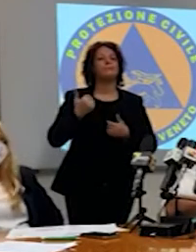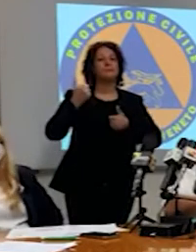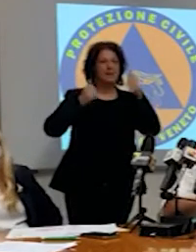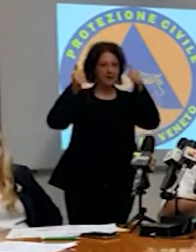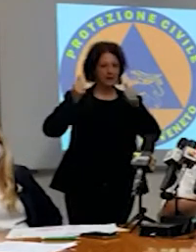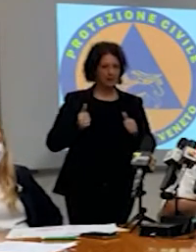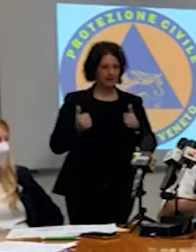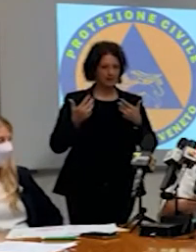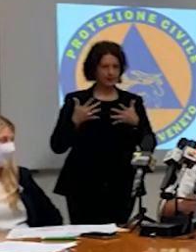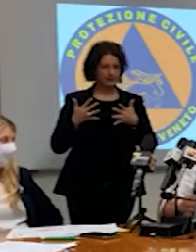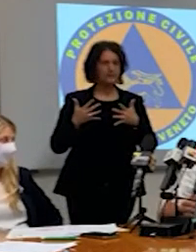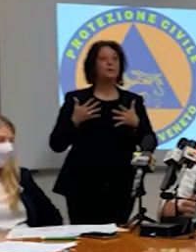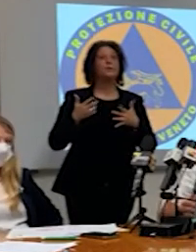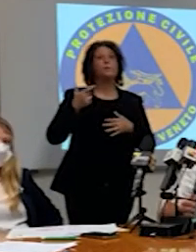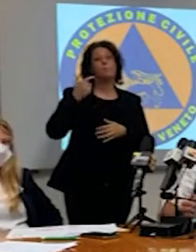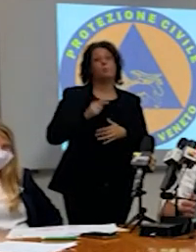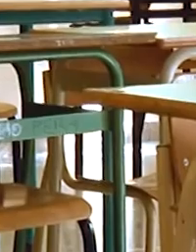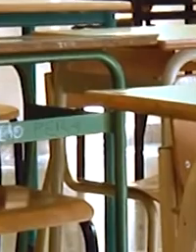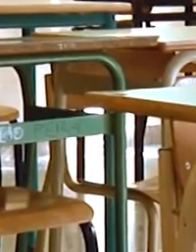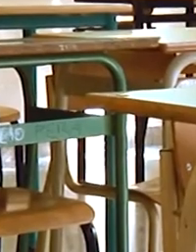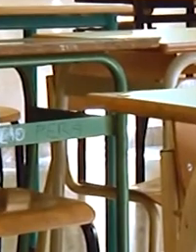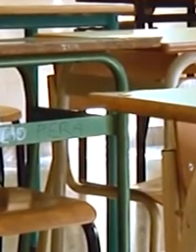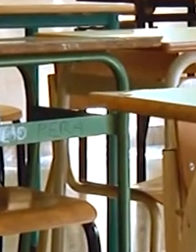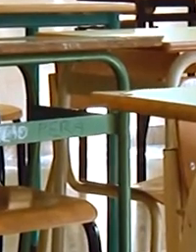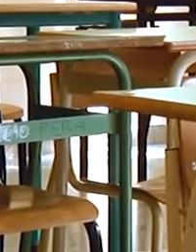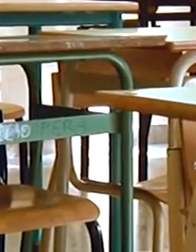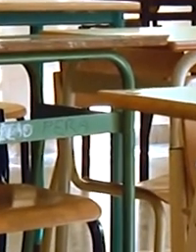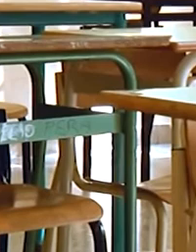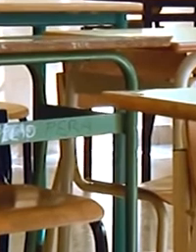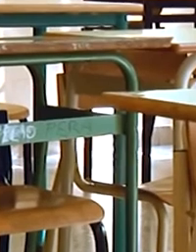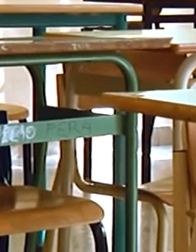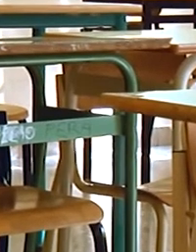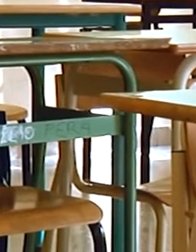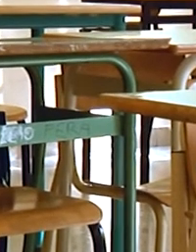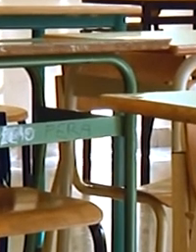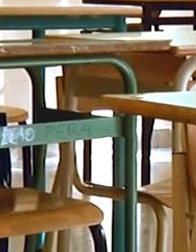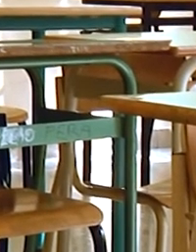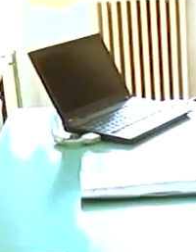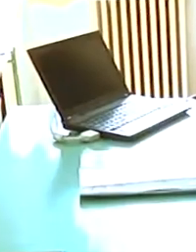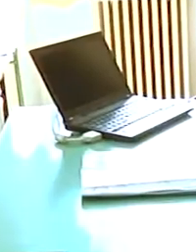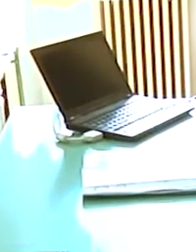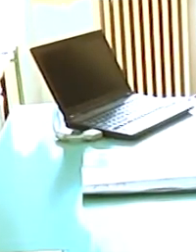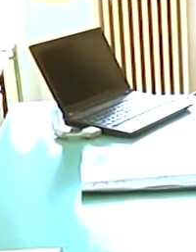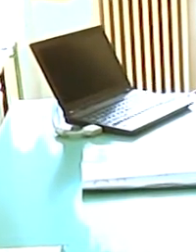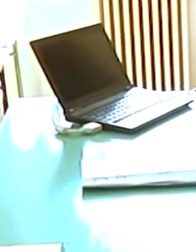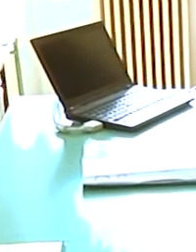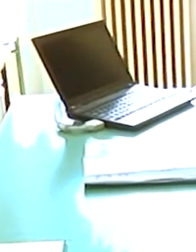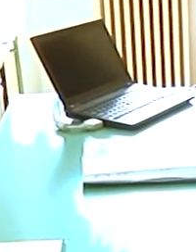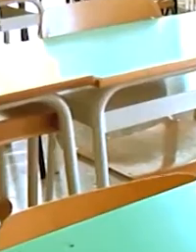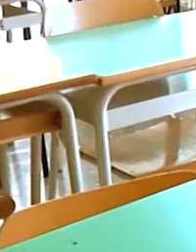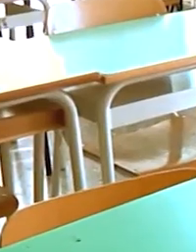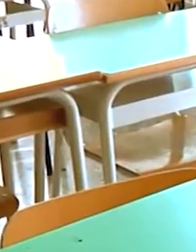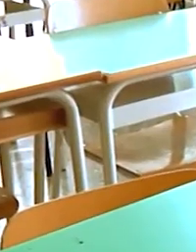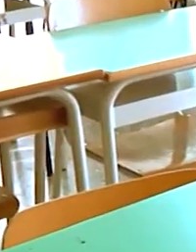ottobre finalizzato a gestire in modo più agile la presenza di eventuali criticità e positività legate al coronavirus delle scuole di ogni